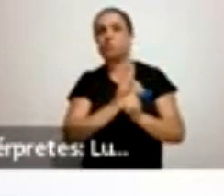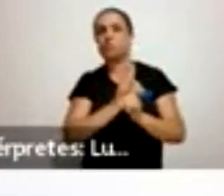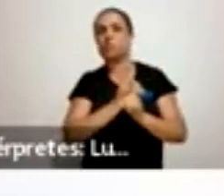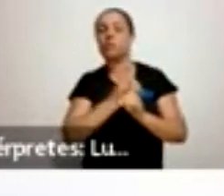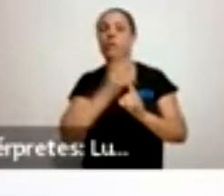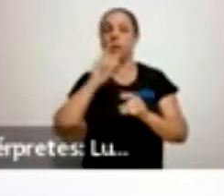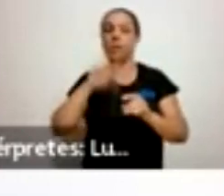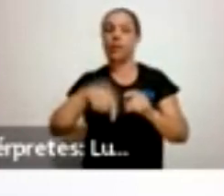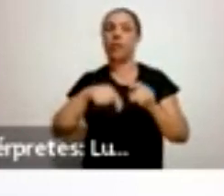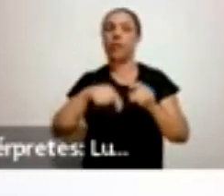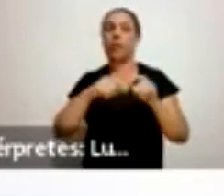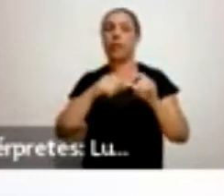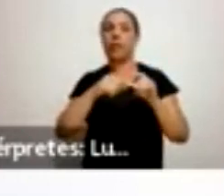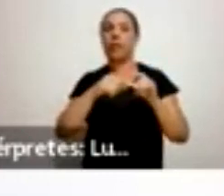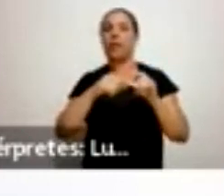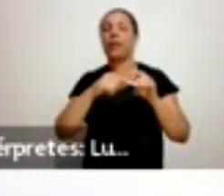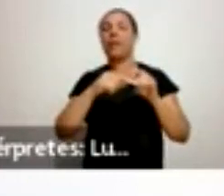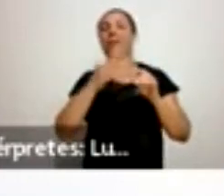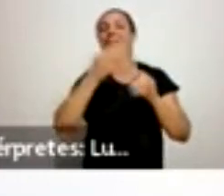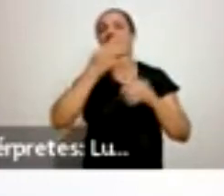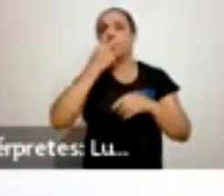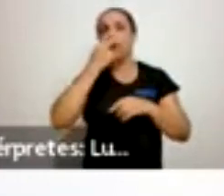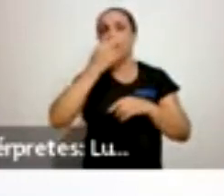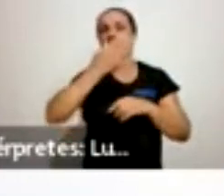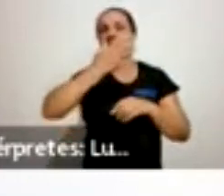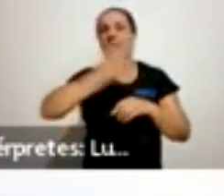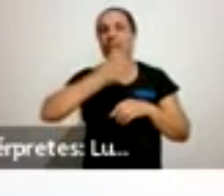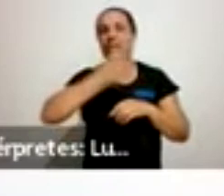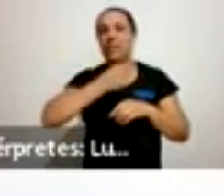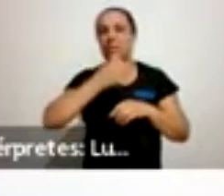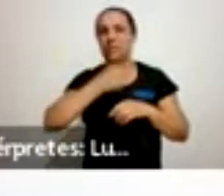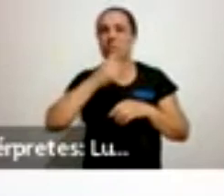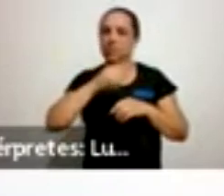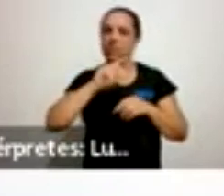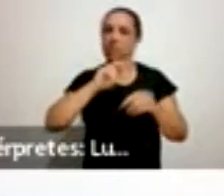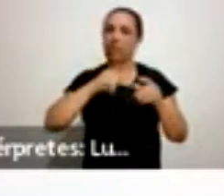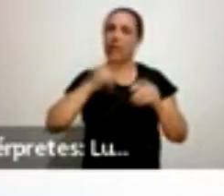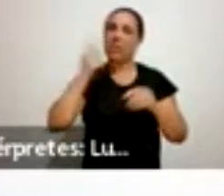magnésio, ele está em um formato sintético, não